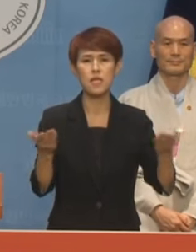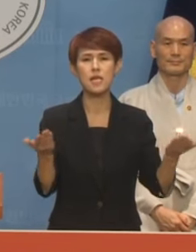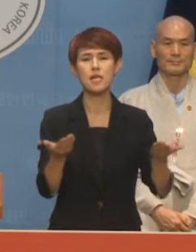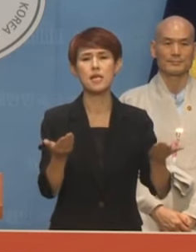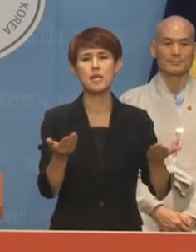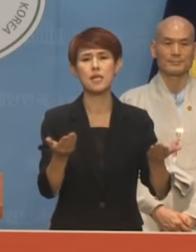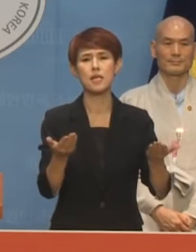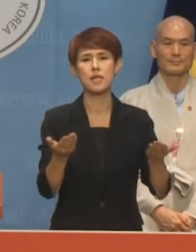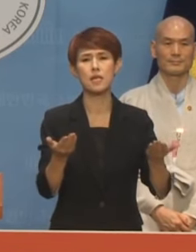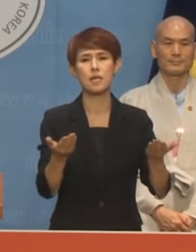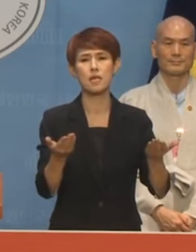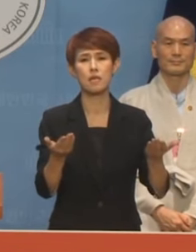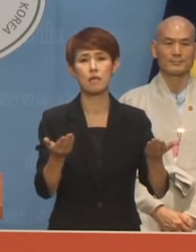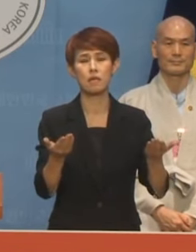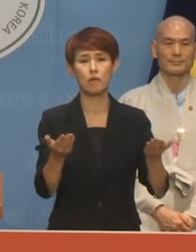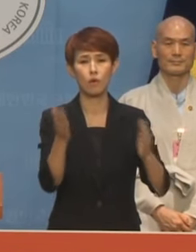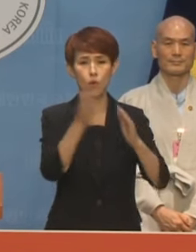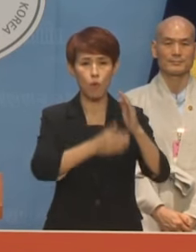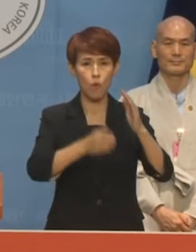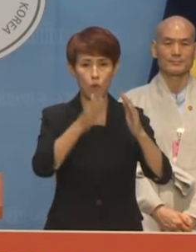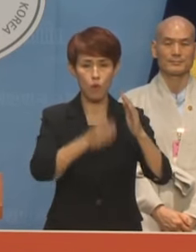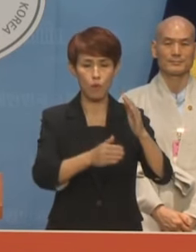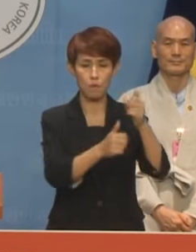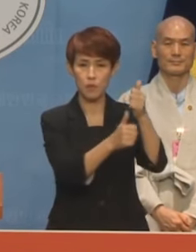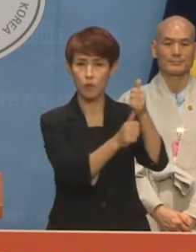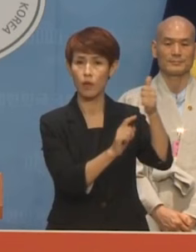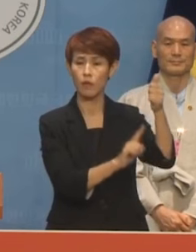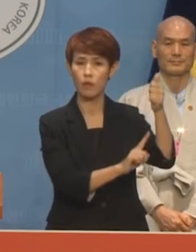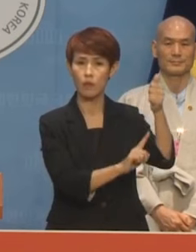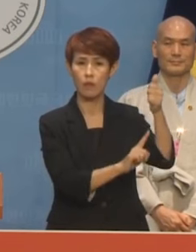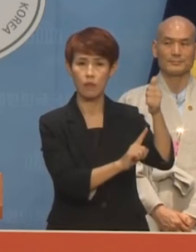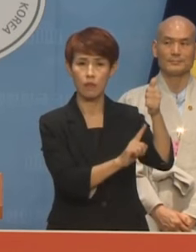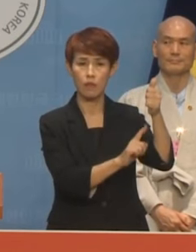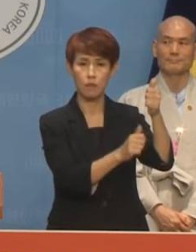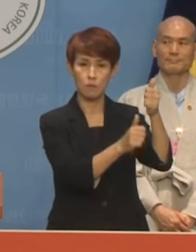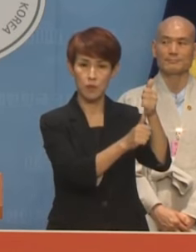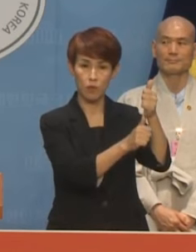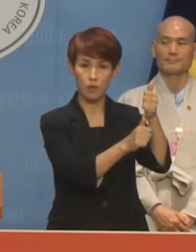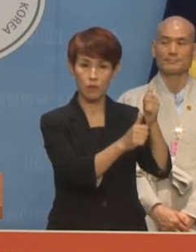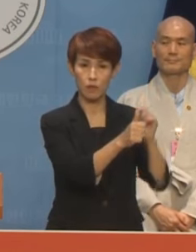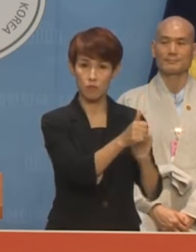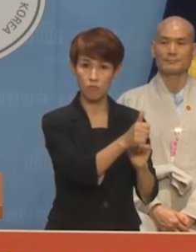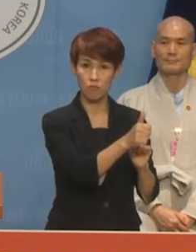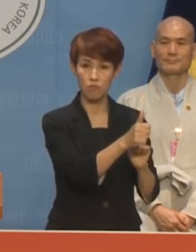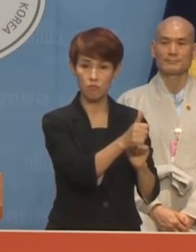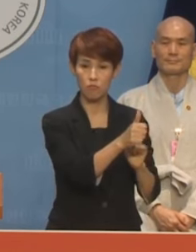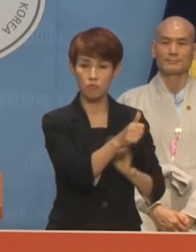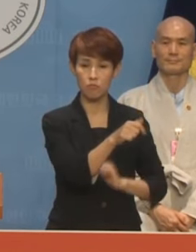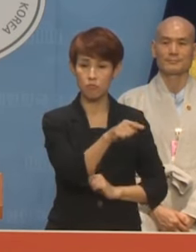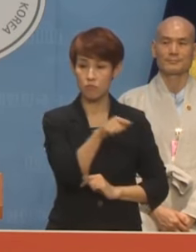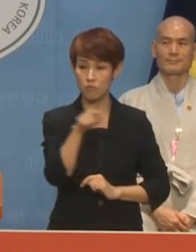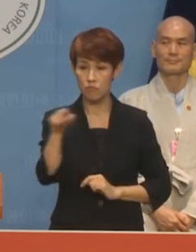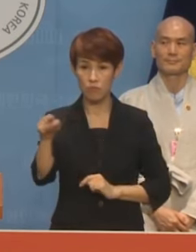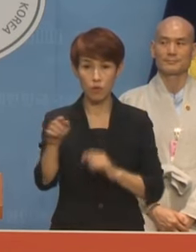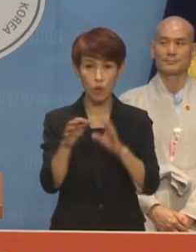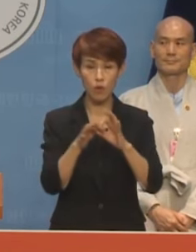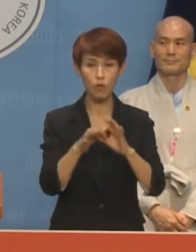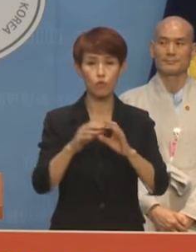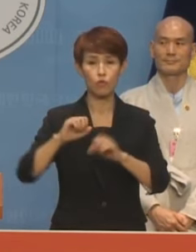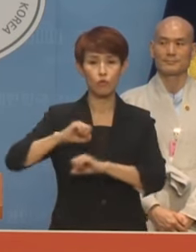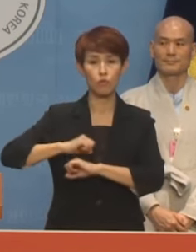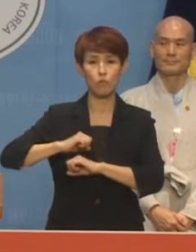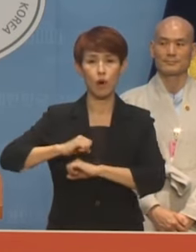업무 권한을 갖고 있는 공직기강 비서관, 대통령실 공직기강 비서관이 이 사건 관련돼서